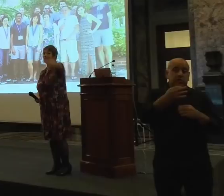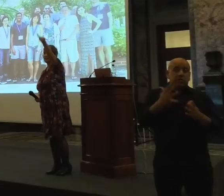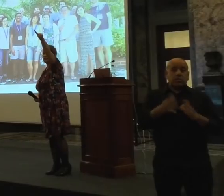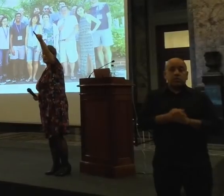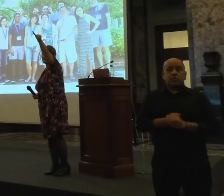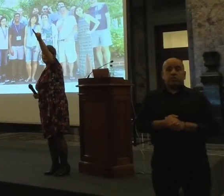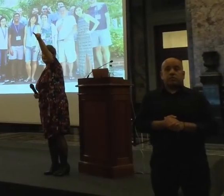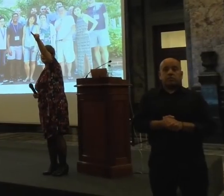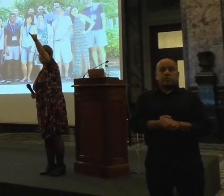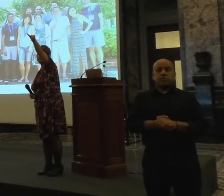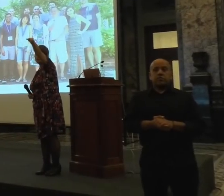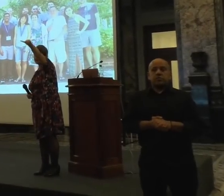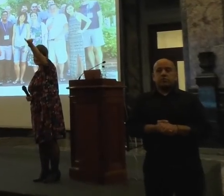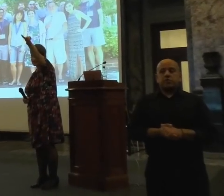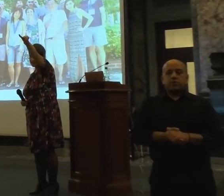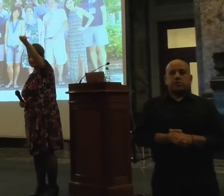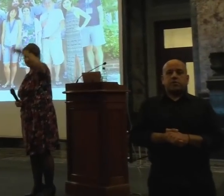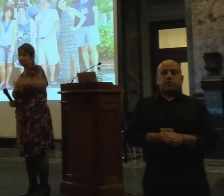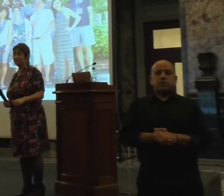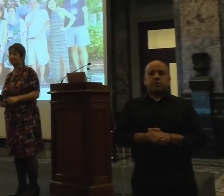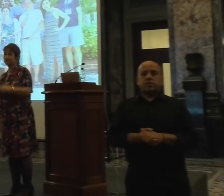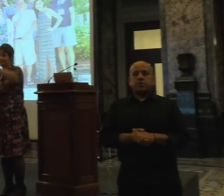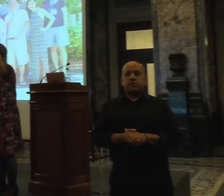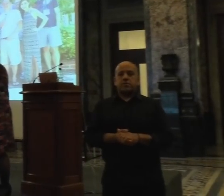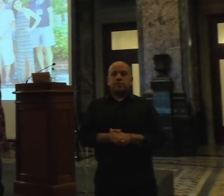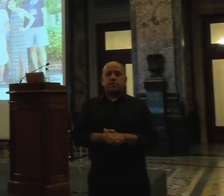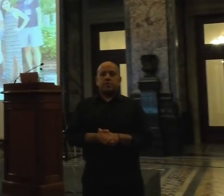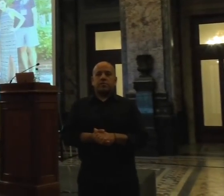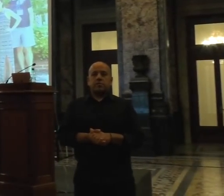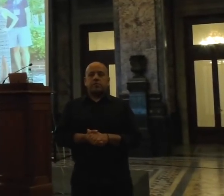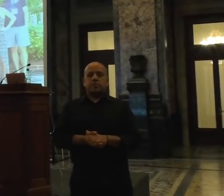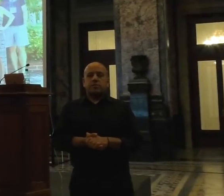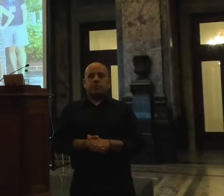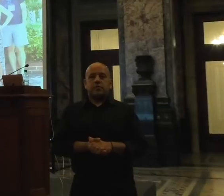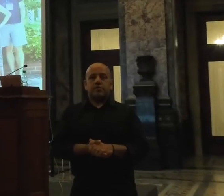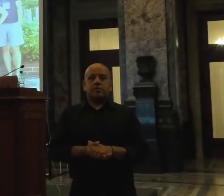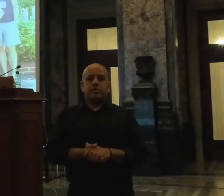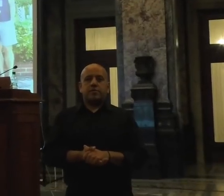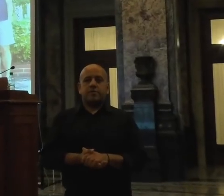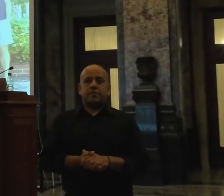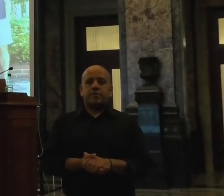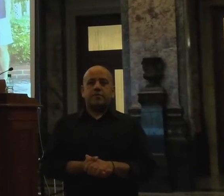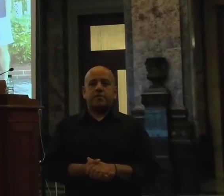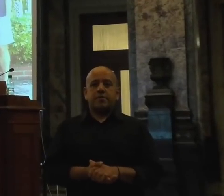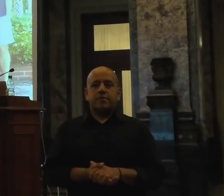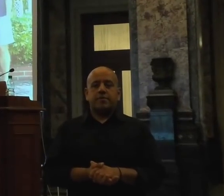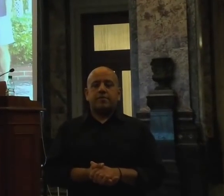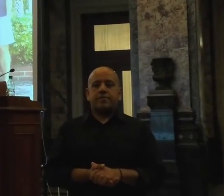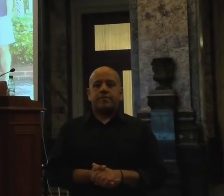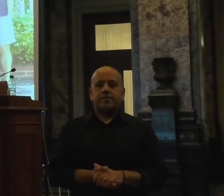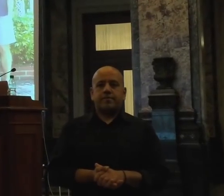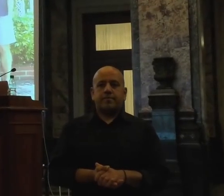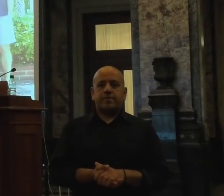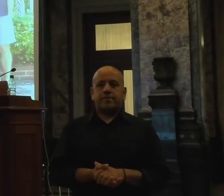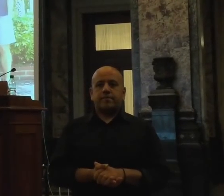alguien. Allá hay uno al final, a la izquierda al final. No veo. Allá. ¿Por qué no caminas hacia acá? ¿Puedes caminar hacia acá? Sí.